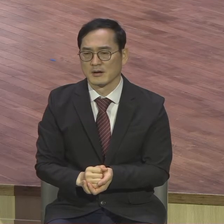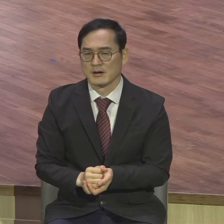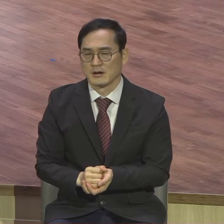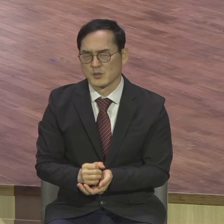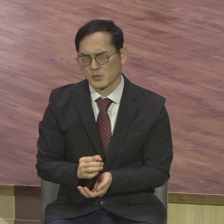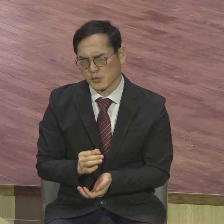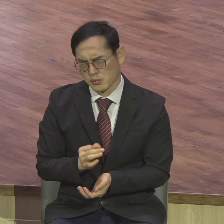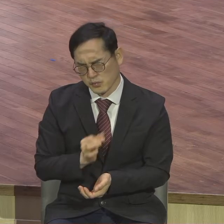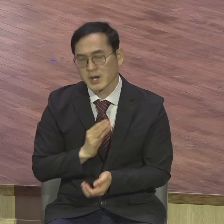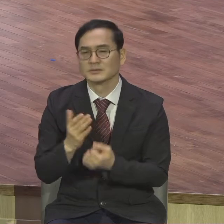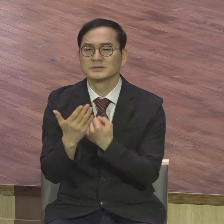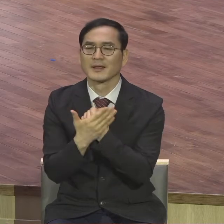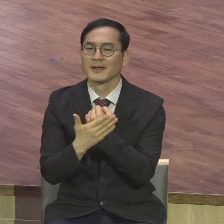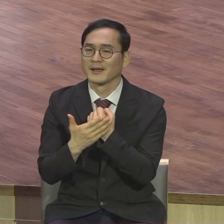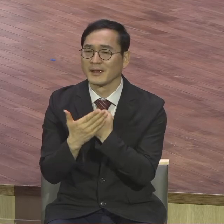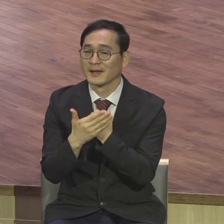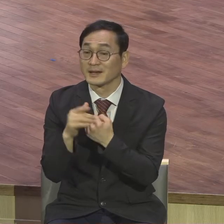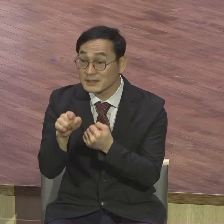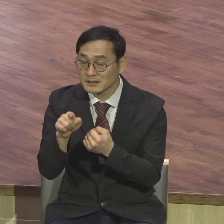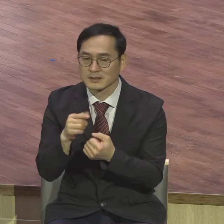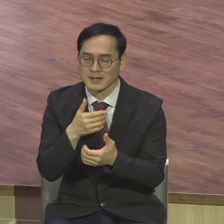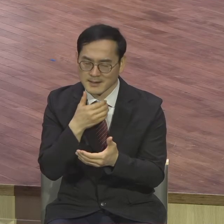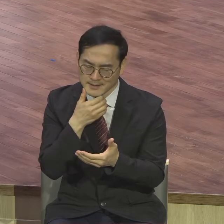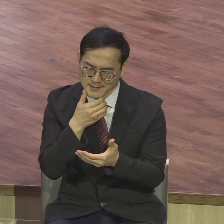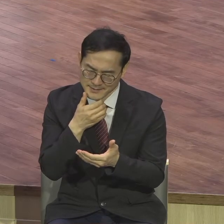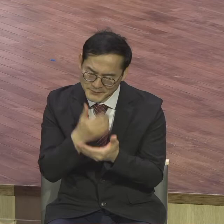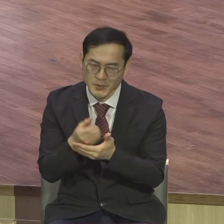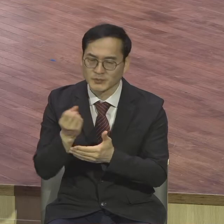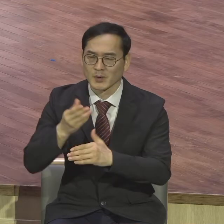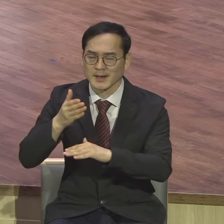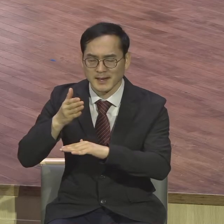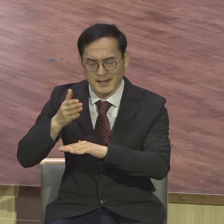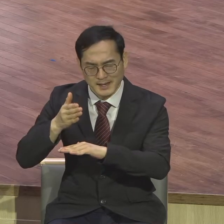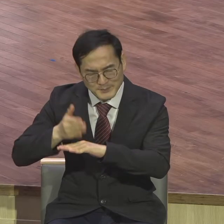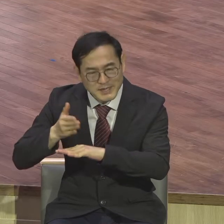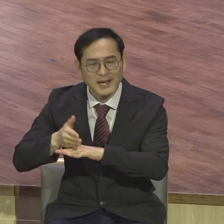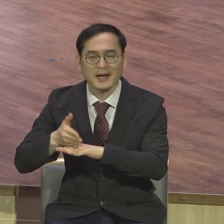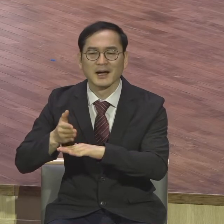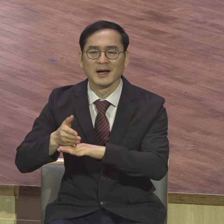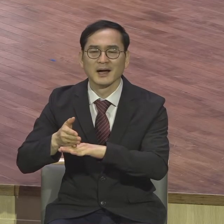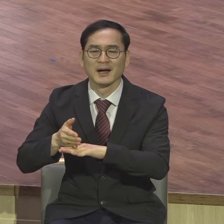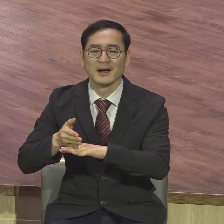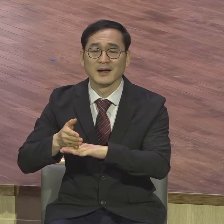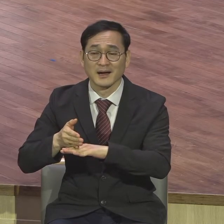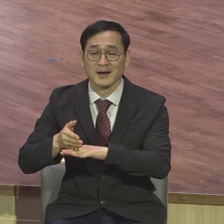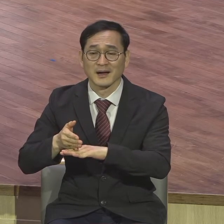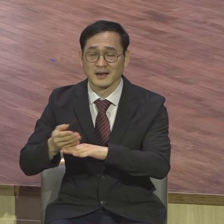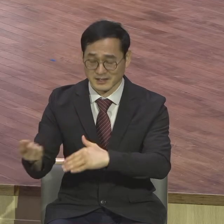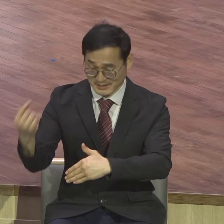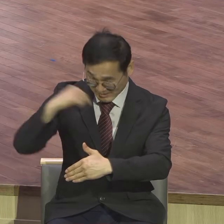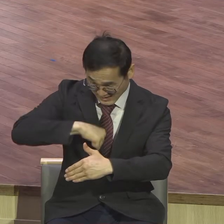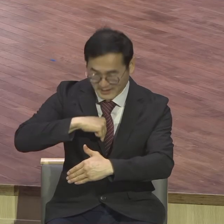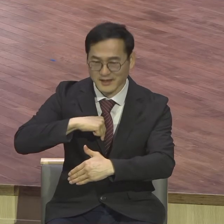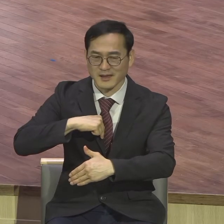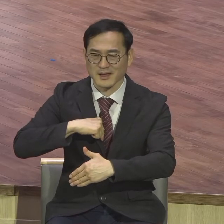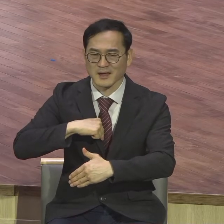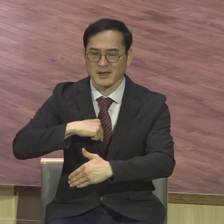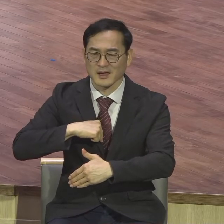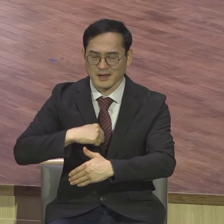이게 얼마나 크고 놀라운, 이 감격, 이 감사가 여러분 심령 속에 늘 흐르시기